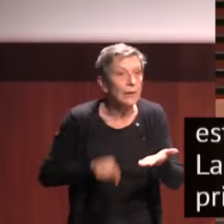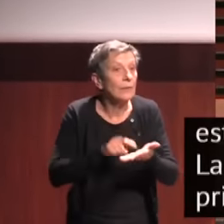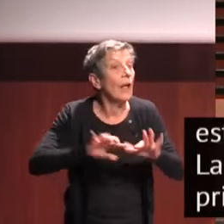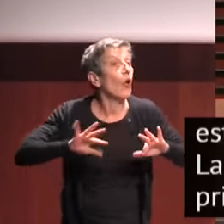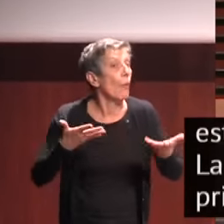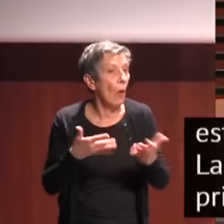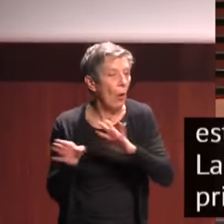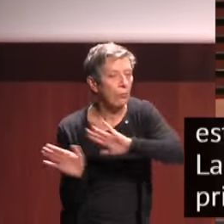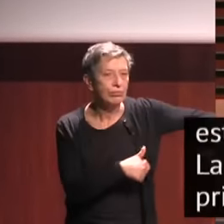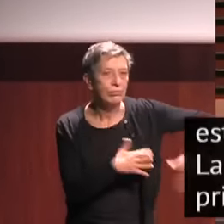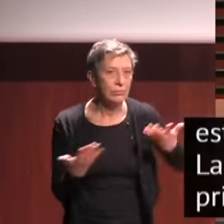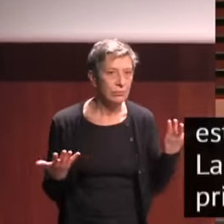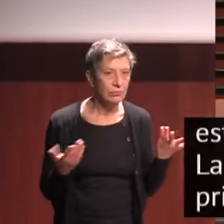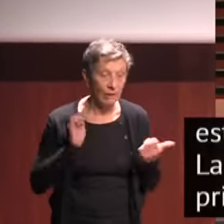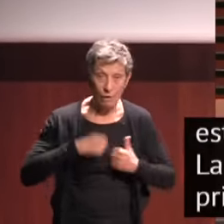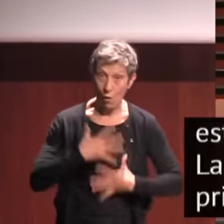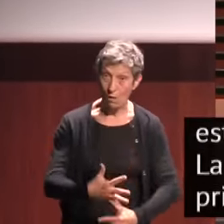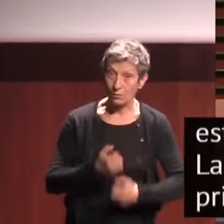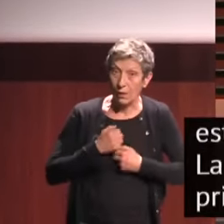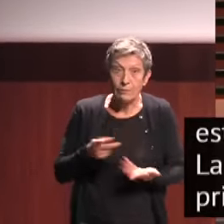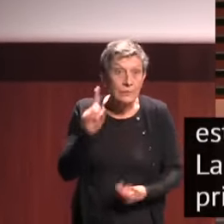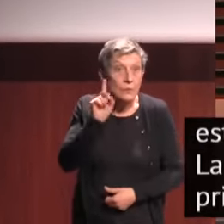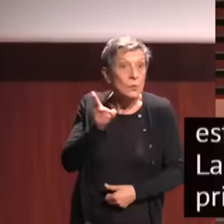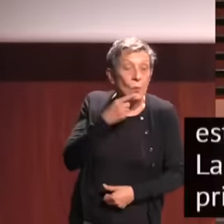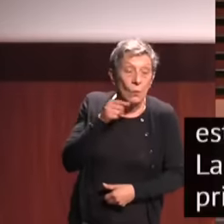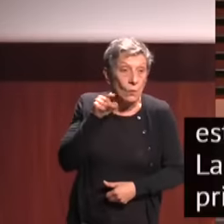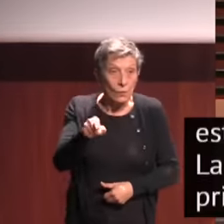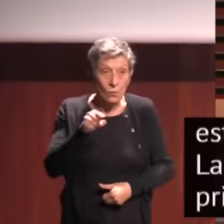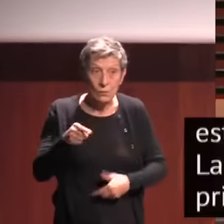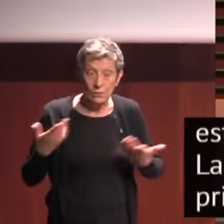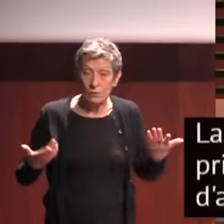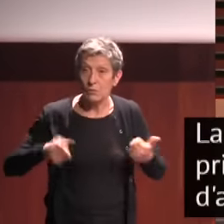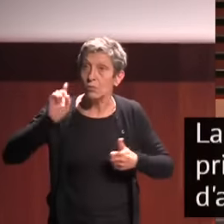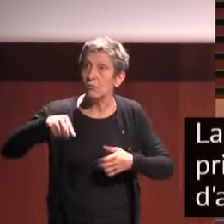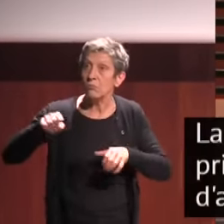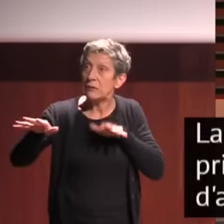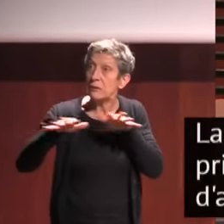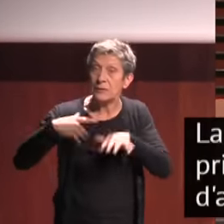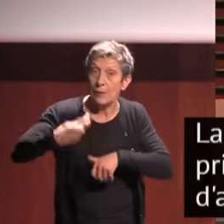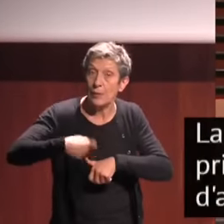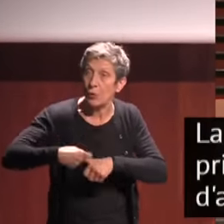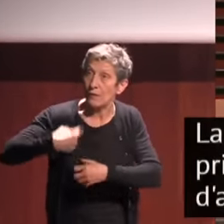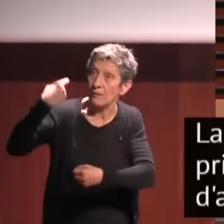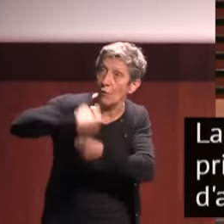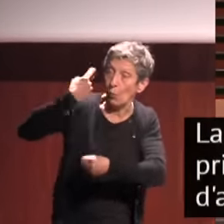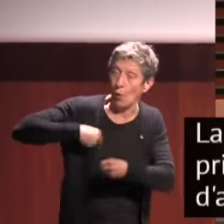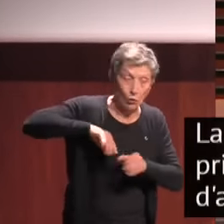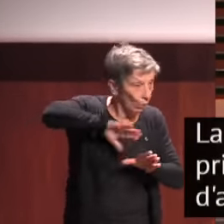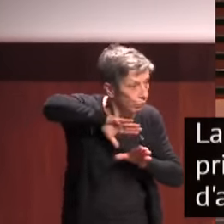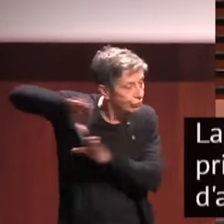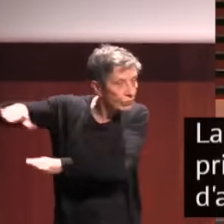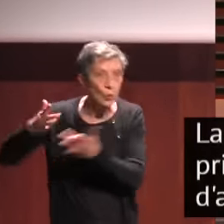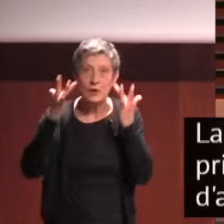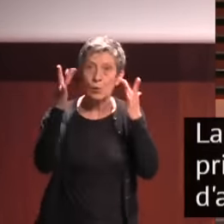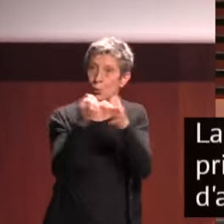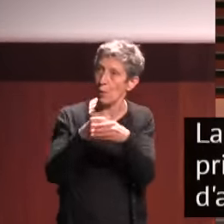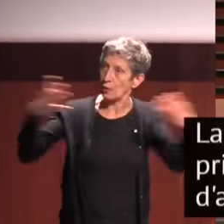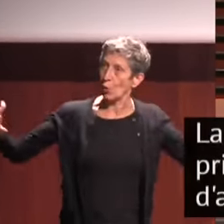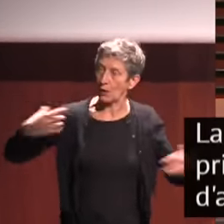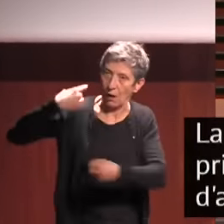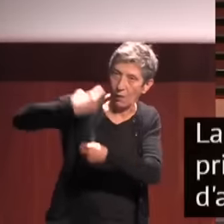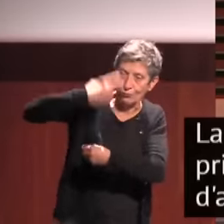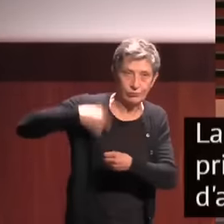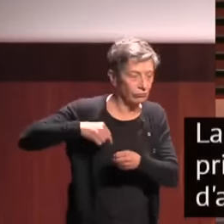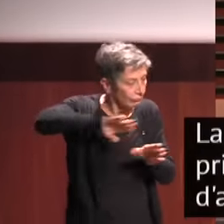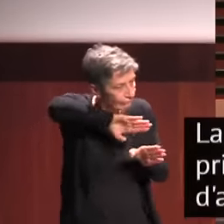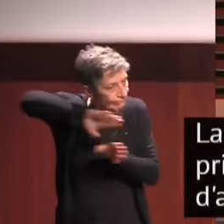que les auteurs peuvent s'extraire des modalités d'expression imposées par le système éducatif et plus largement par la culture dominante.